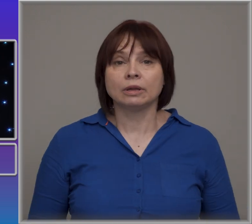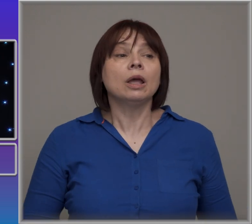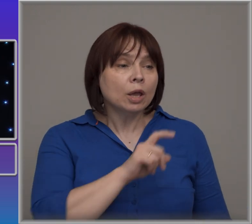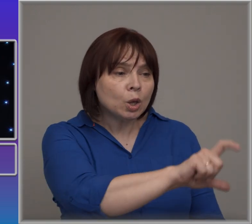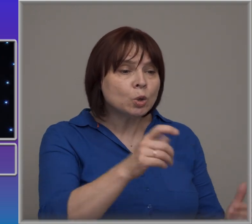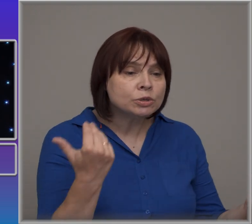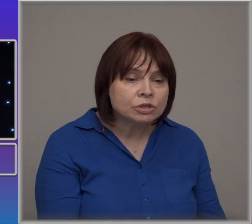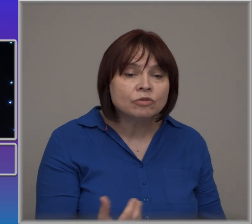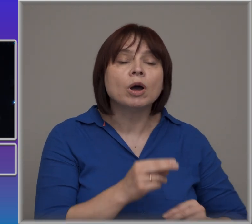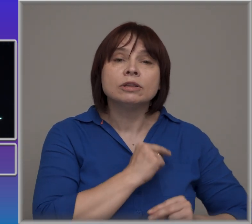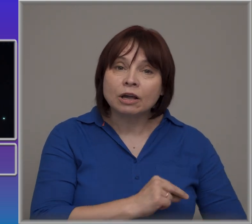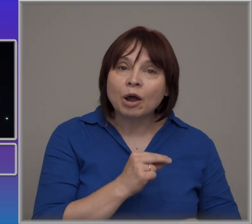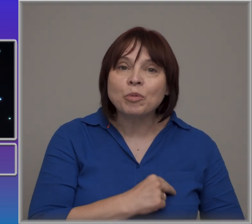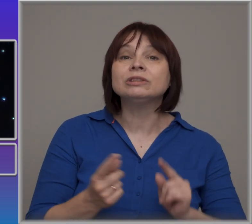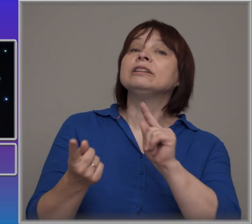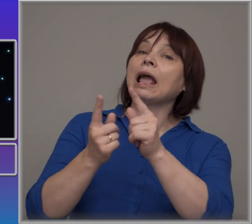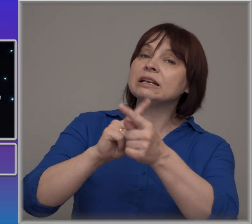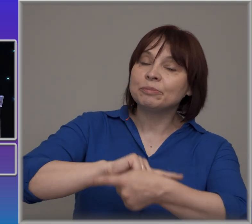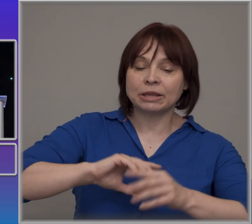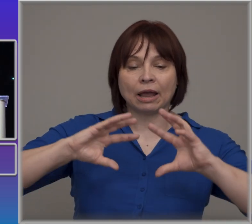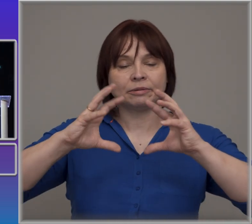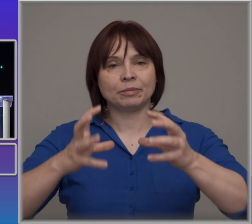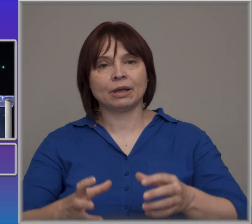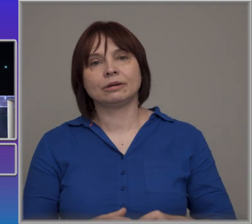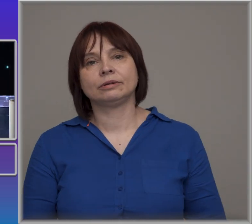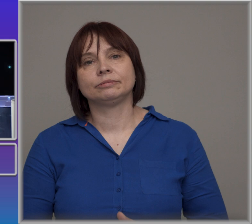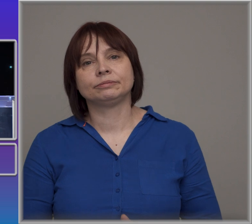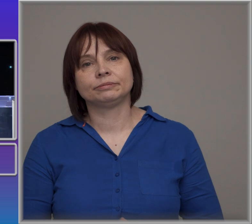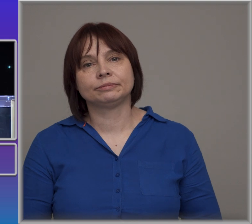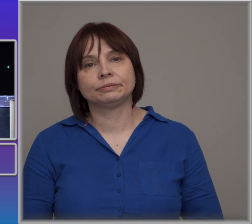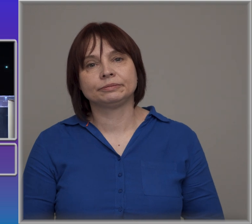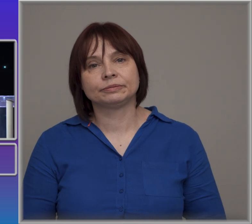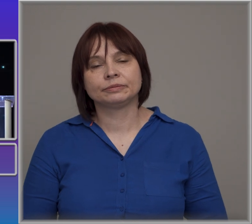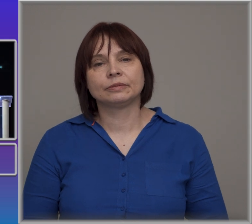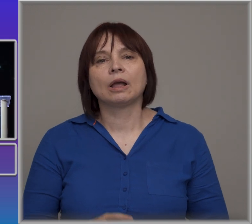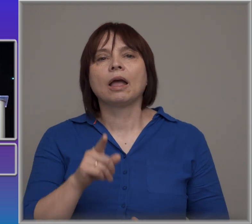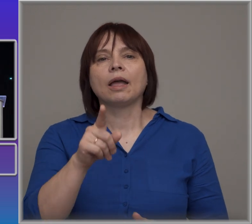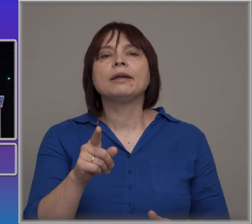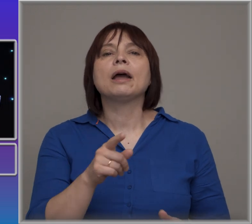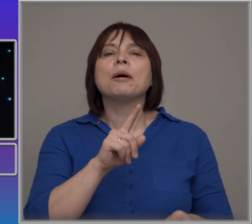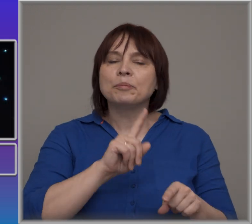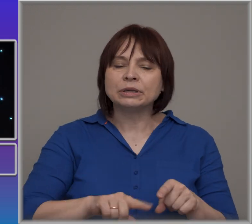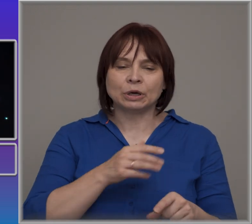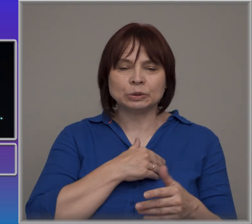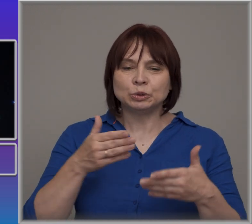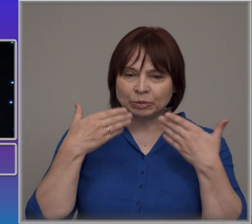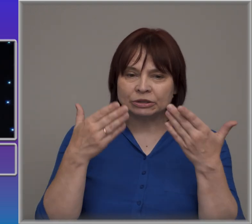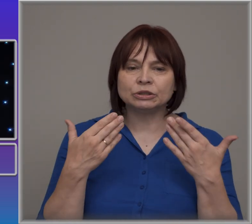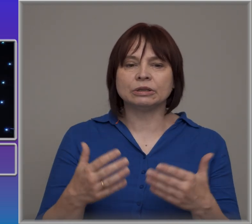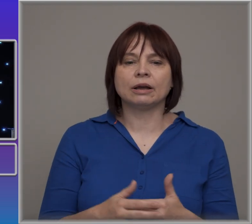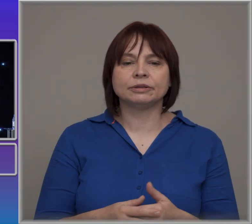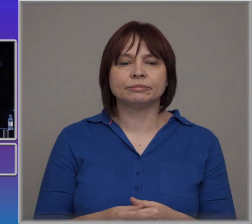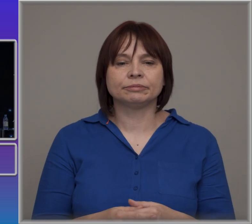И когда приходит Мартин Лютер, он дает богословское обоснование, а точнее он возвращает нас